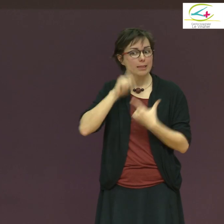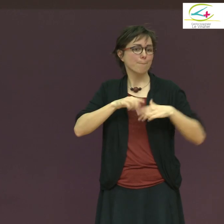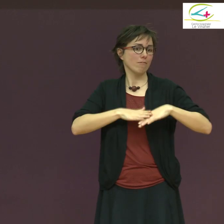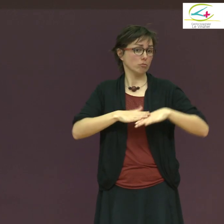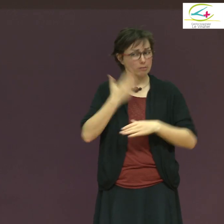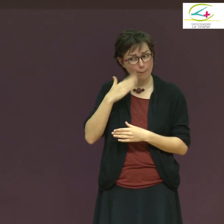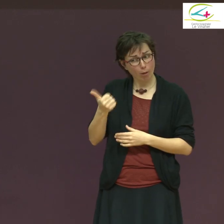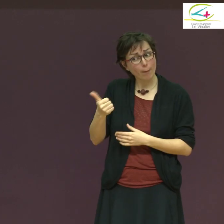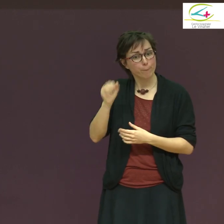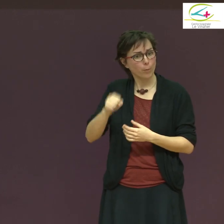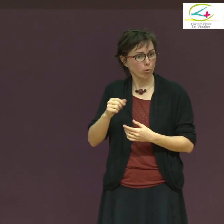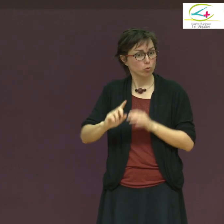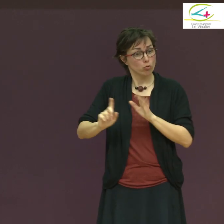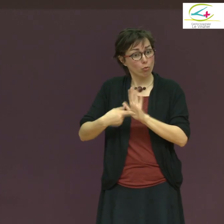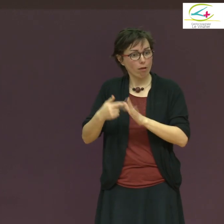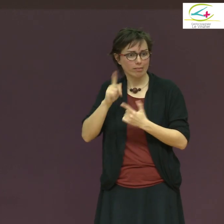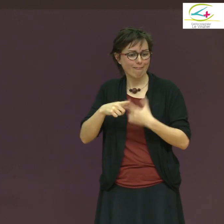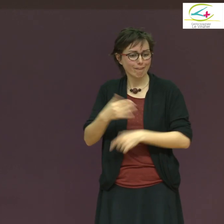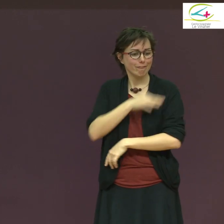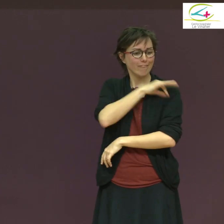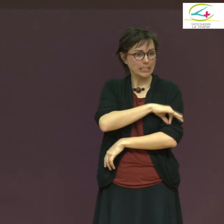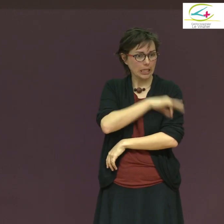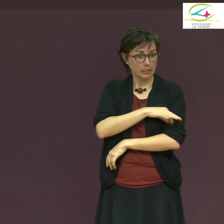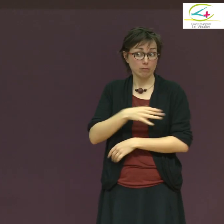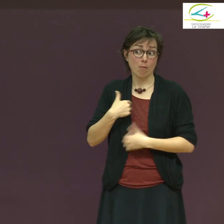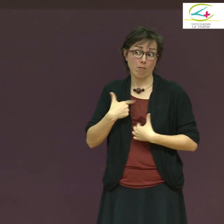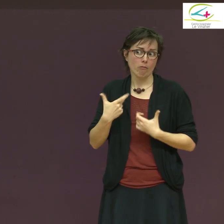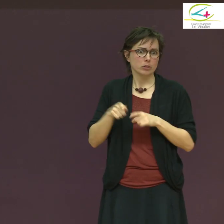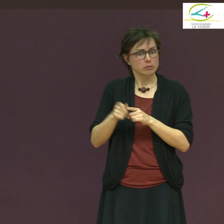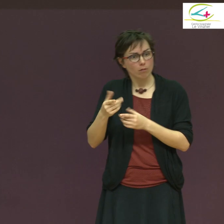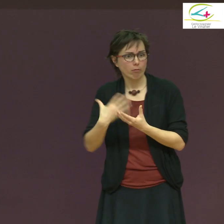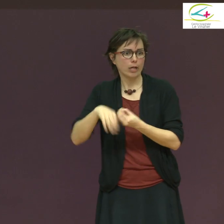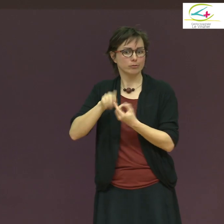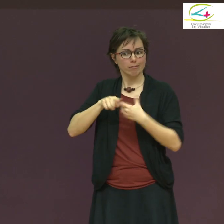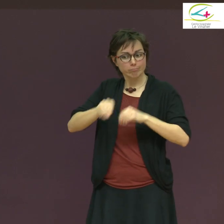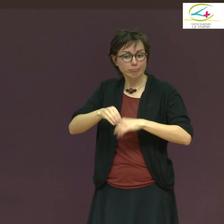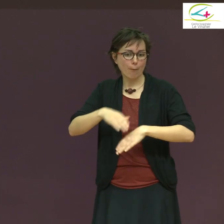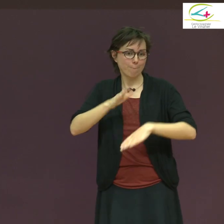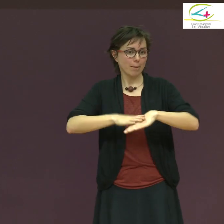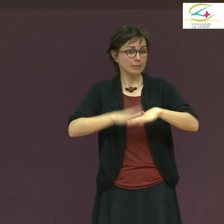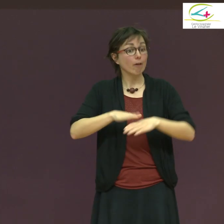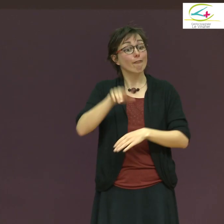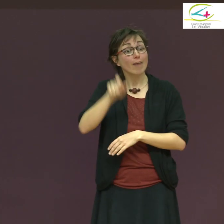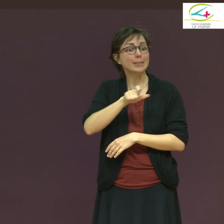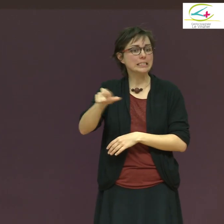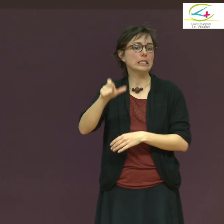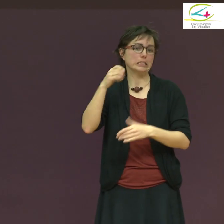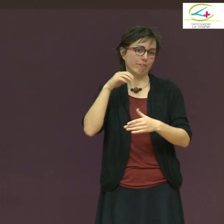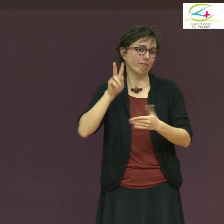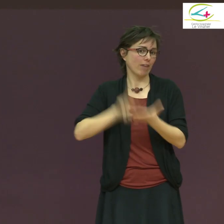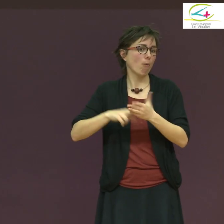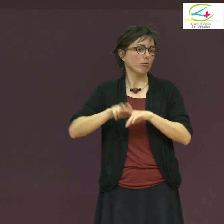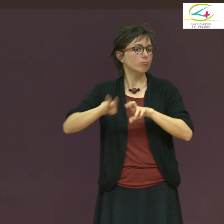peuvent faire des vaccins. Moi, j'appelle de mes voeux que les pharmaciens puissent faire de la prévention du suicide. Je parle du pharmacien d'officine, hein, du quotidien. Donc,